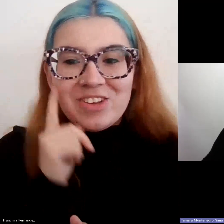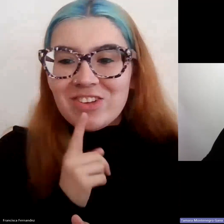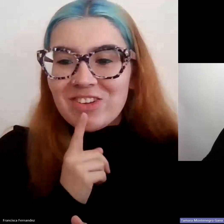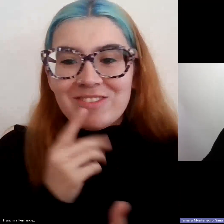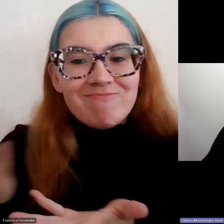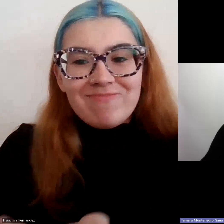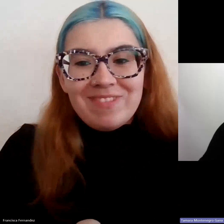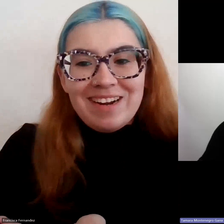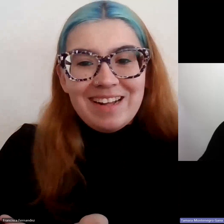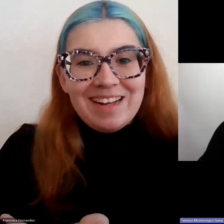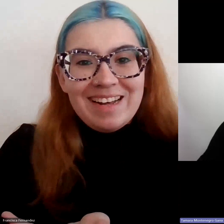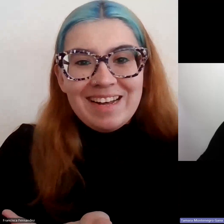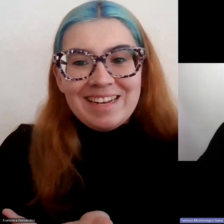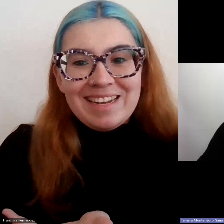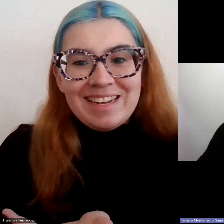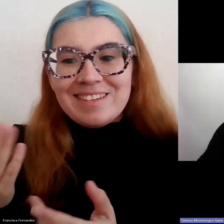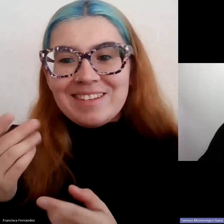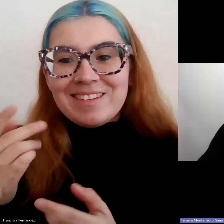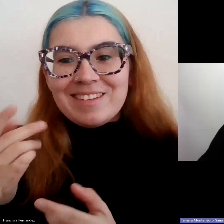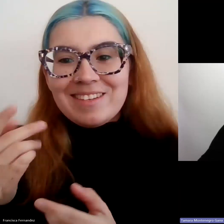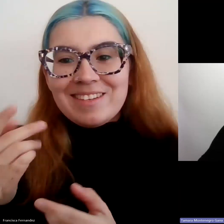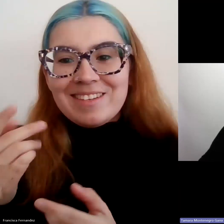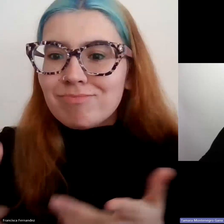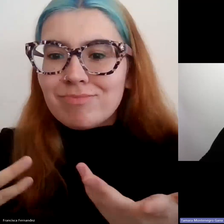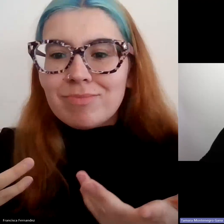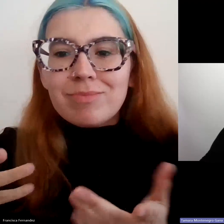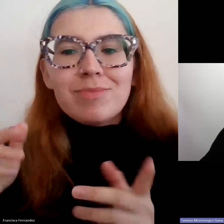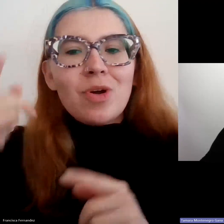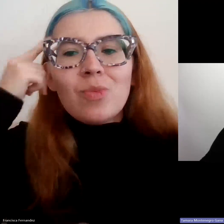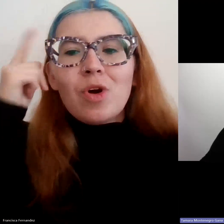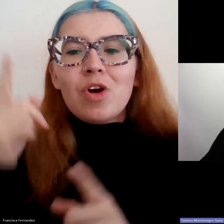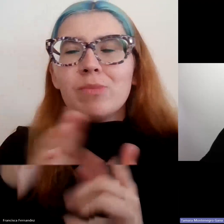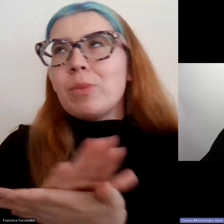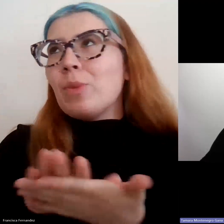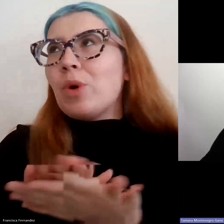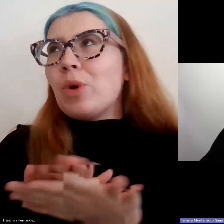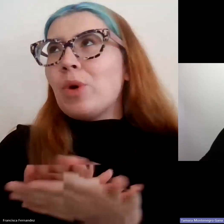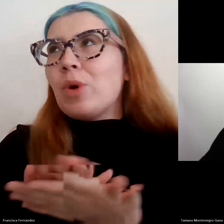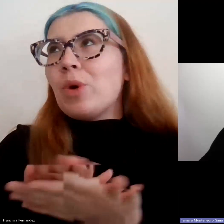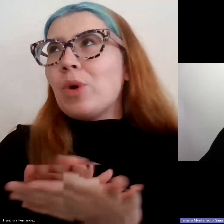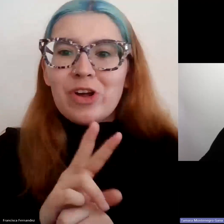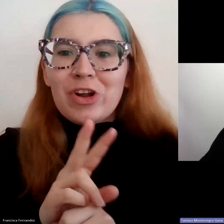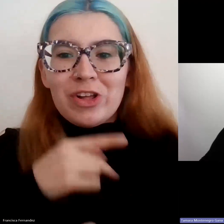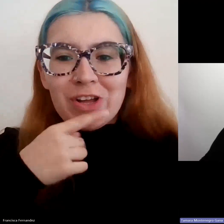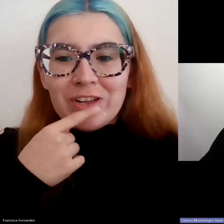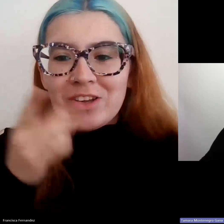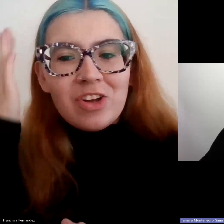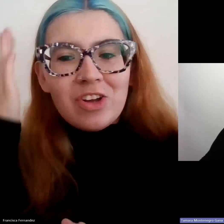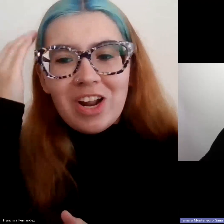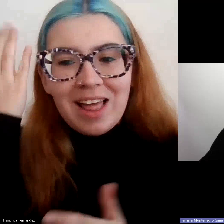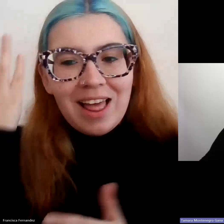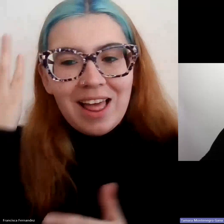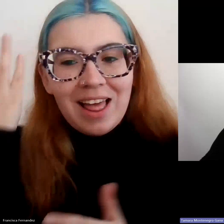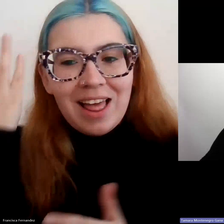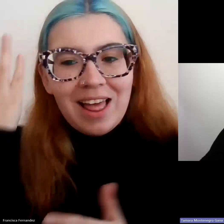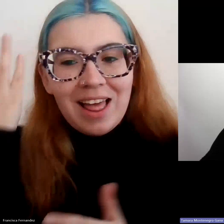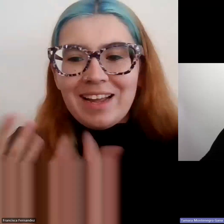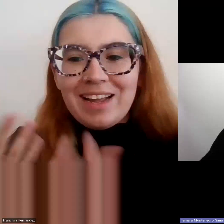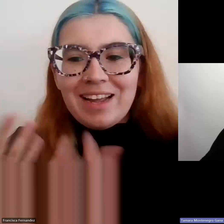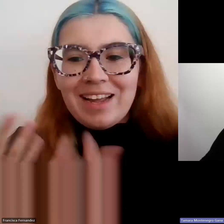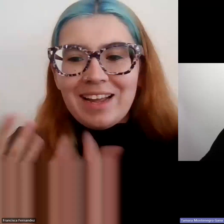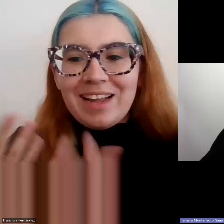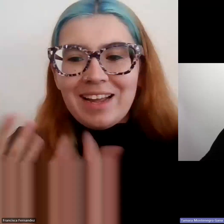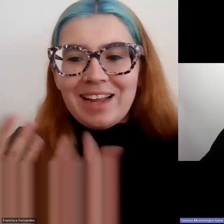sabían la cultura de las personas sordas, cómo entregarle a ellos esa información. Entonces, por ejemplo, los